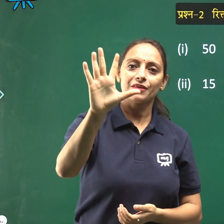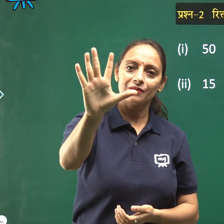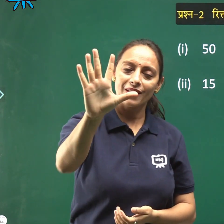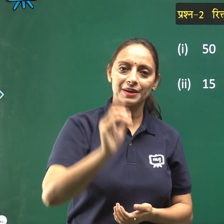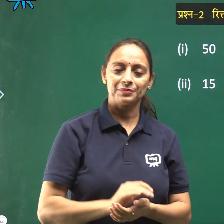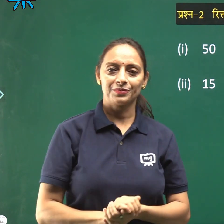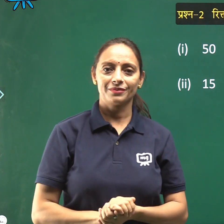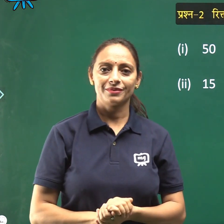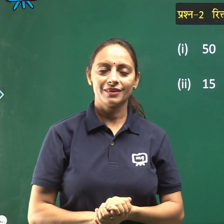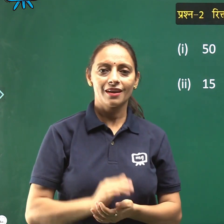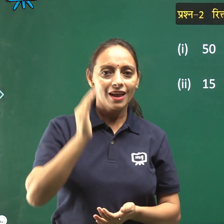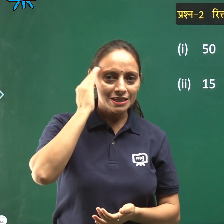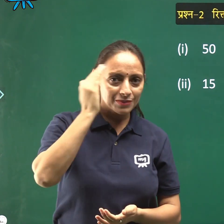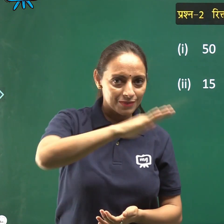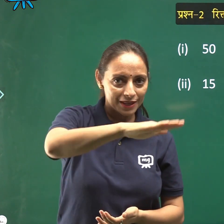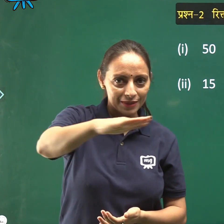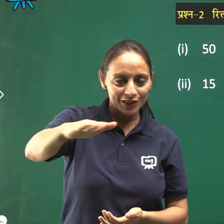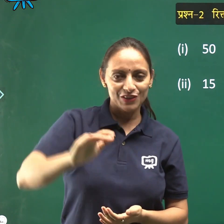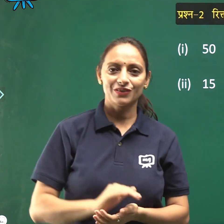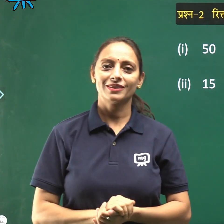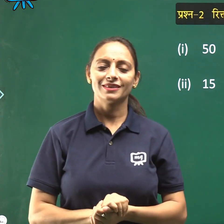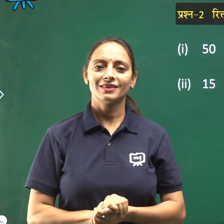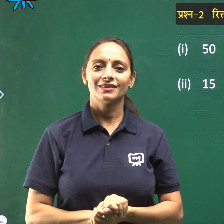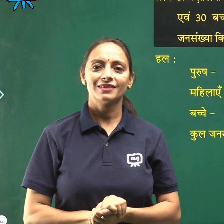75। समझ में आया बच्चों?